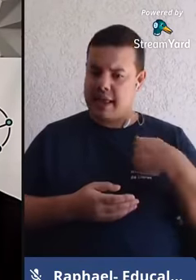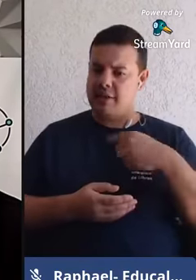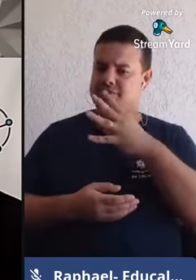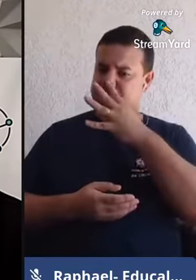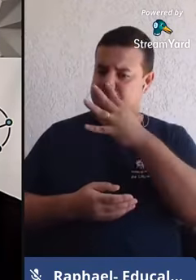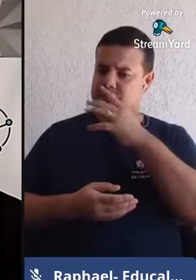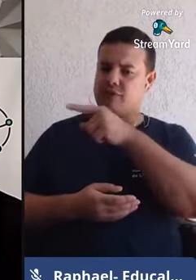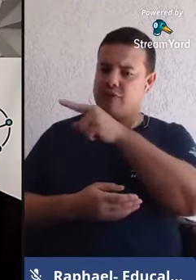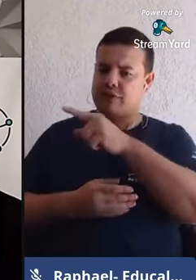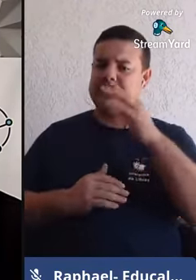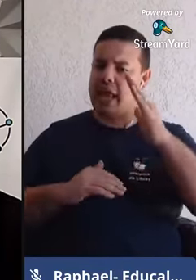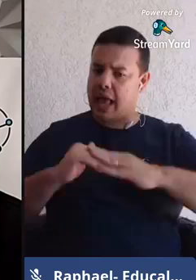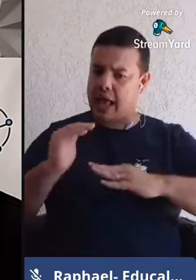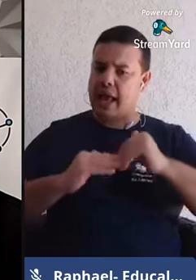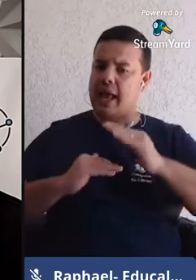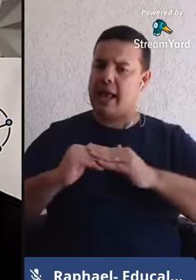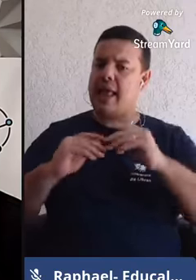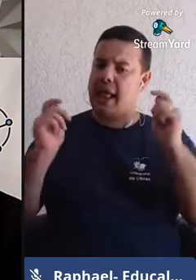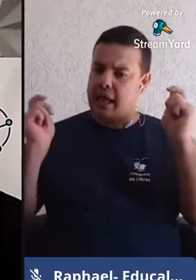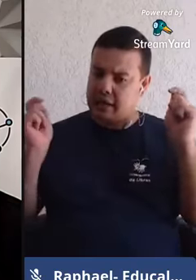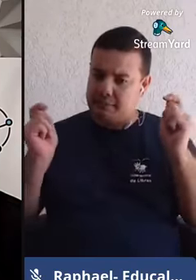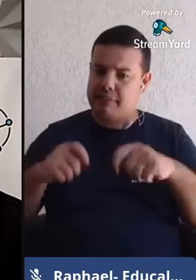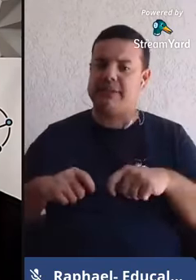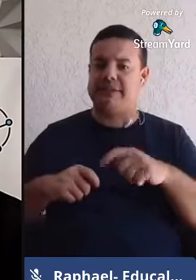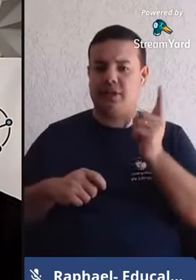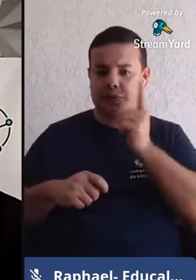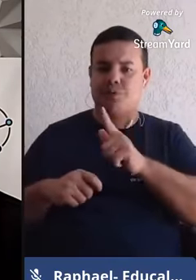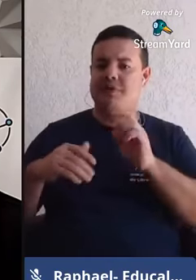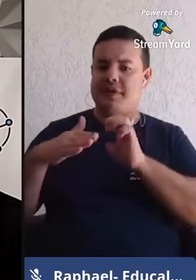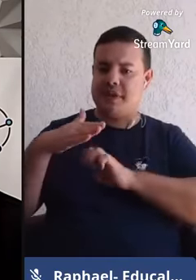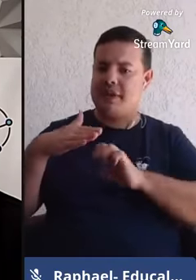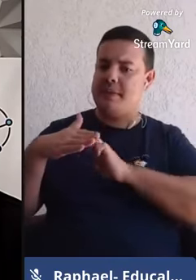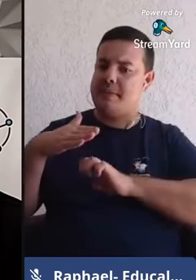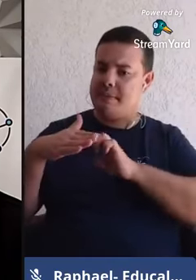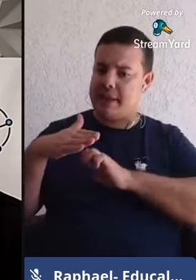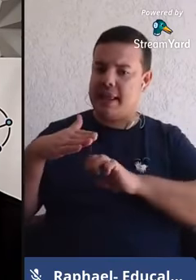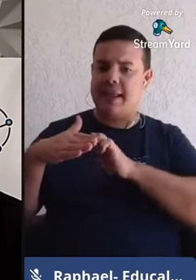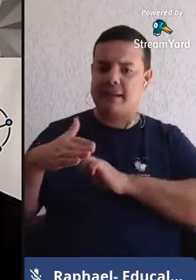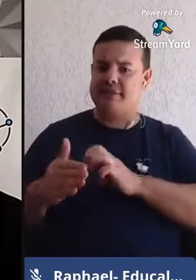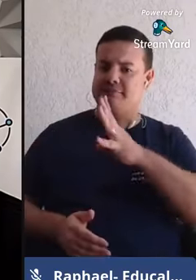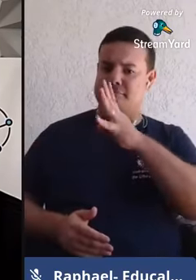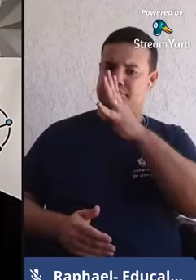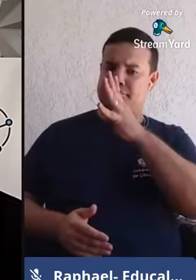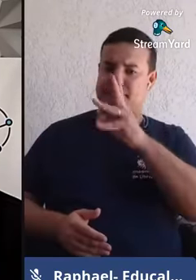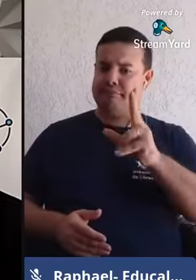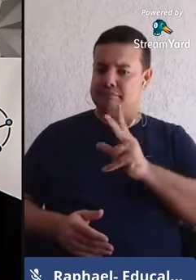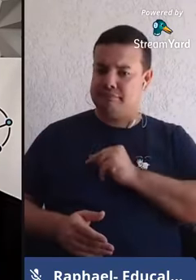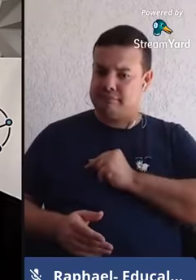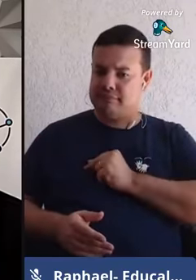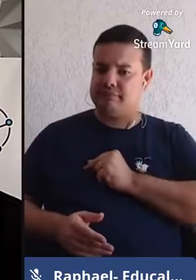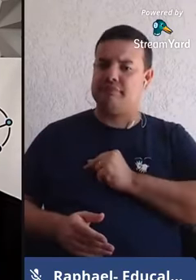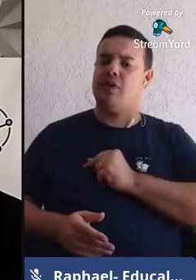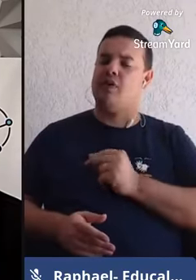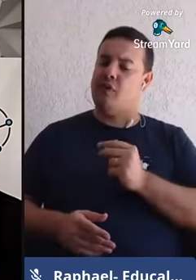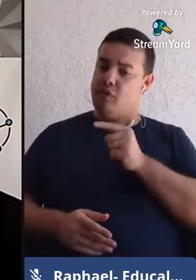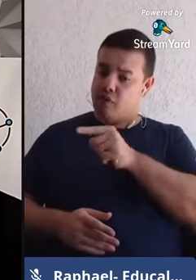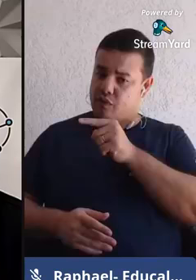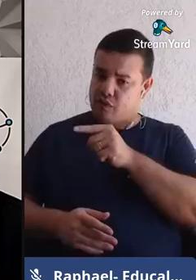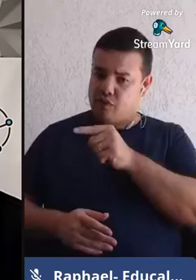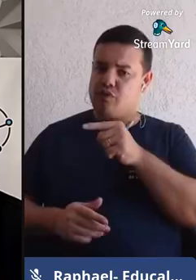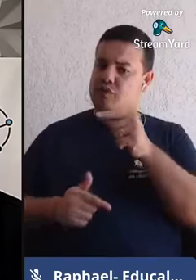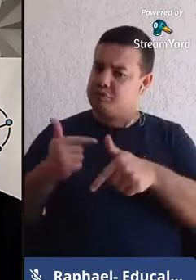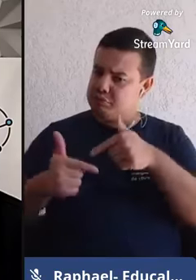capacidade, de empreender. É impressionante a sua capacidade de empreender. É um negócio